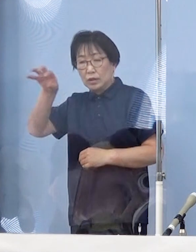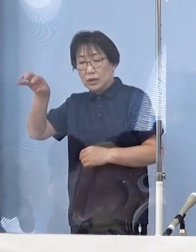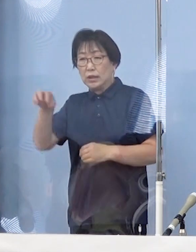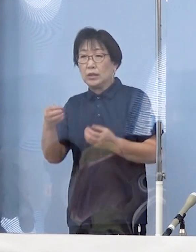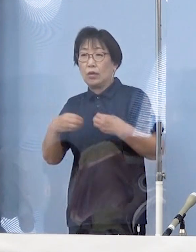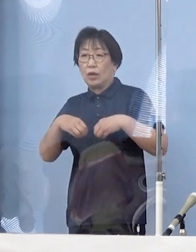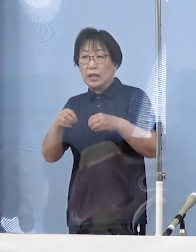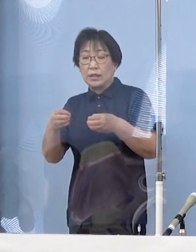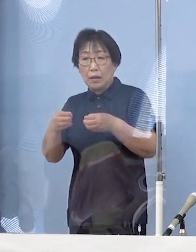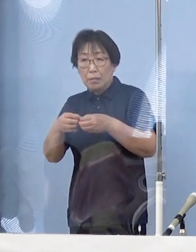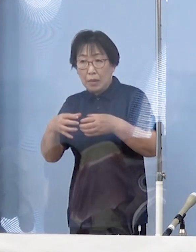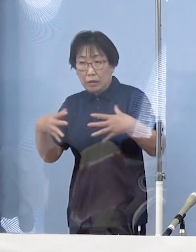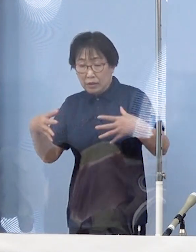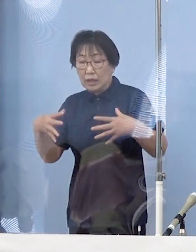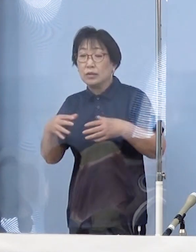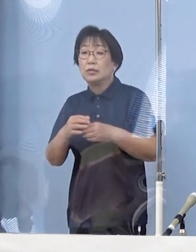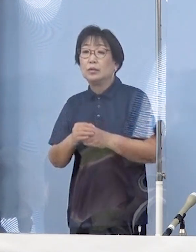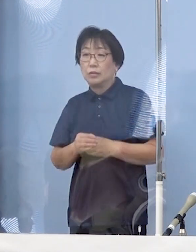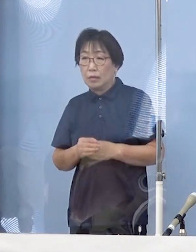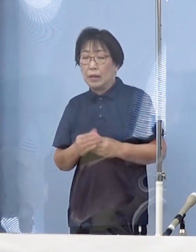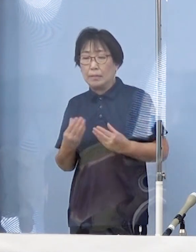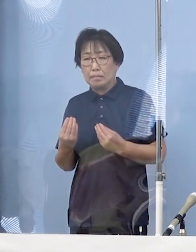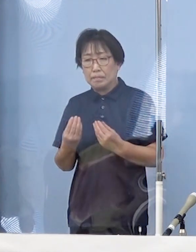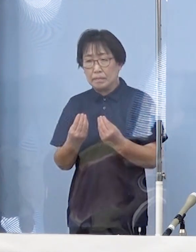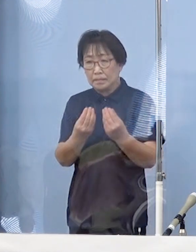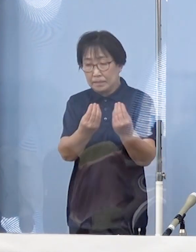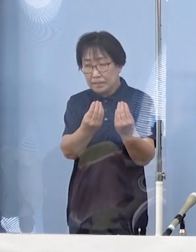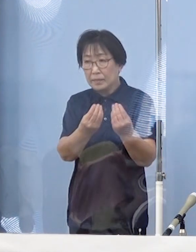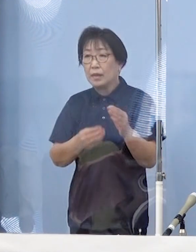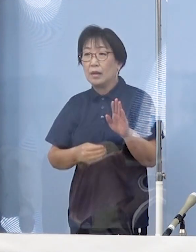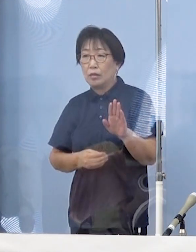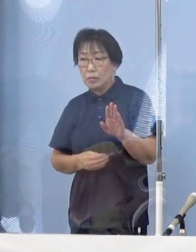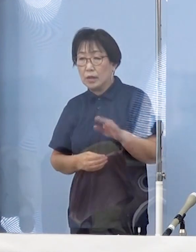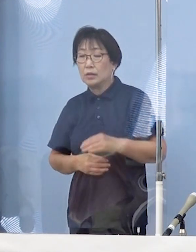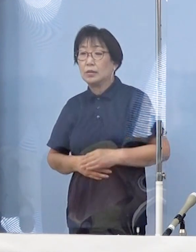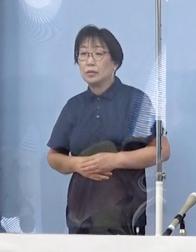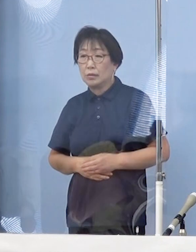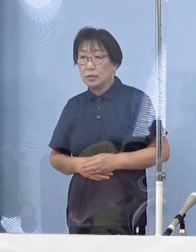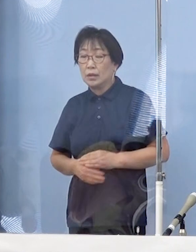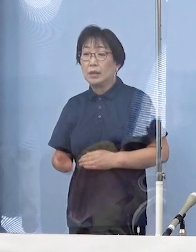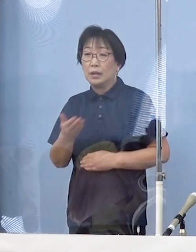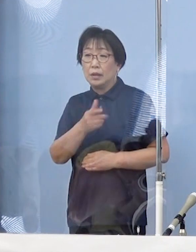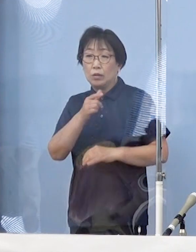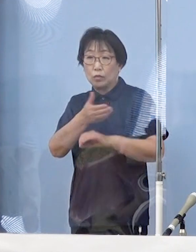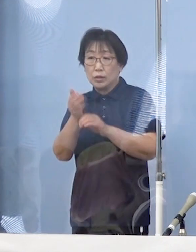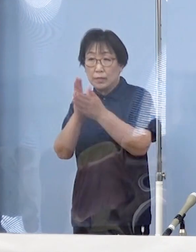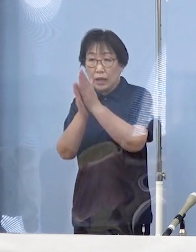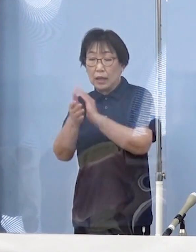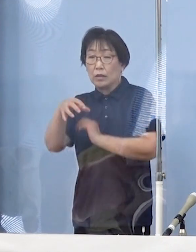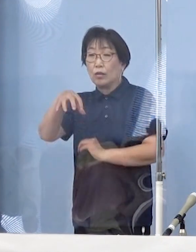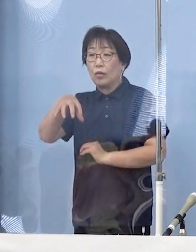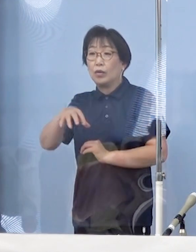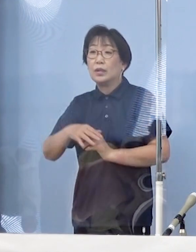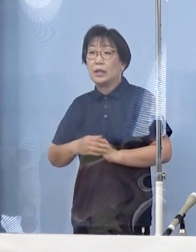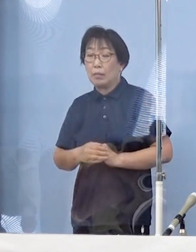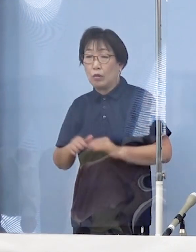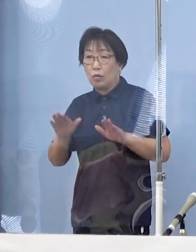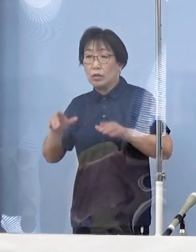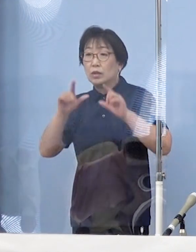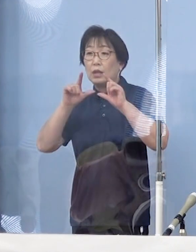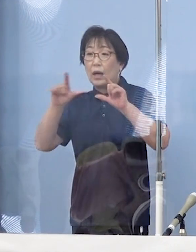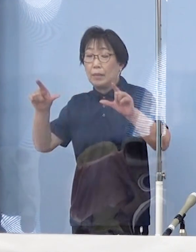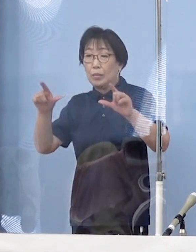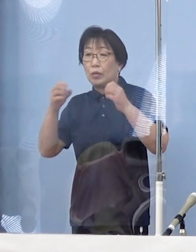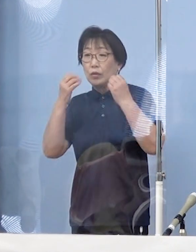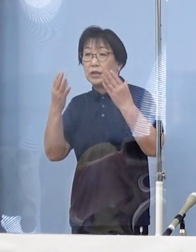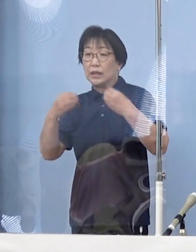爆発は未だ落ち着く気配を見せておりません。そして本県においても、本日発表の新規感